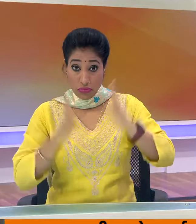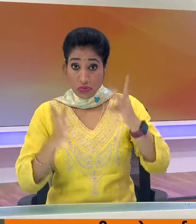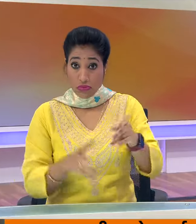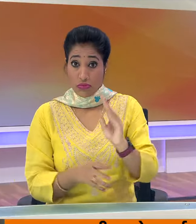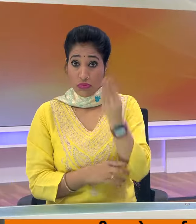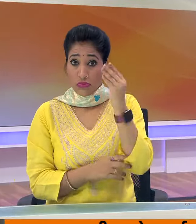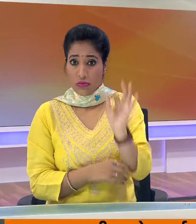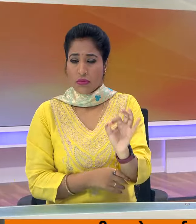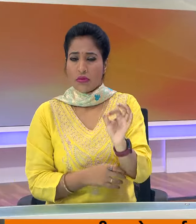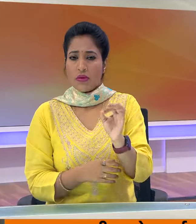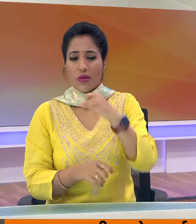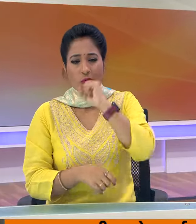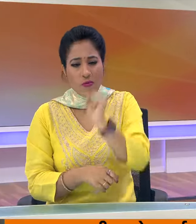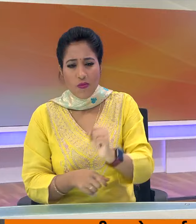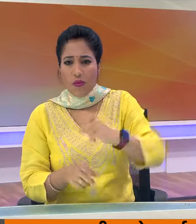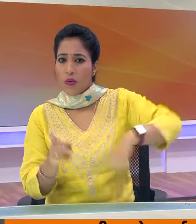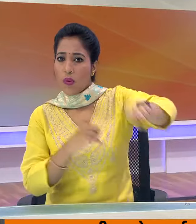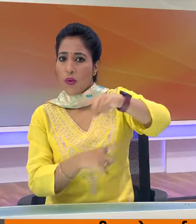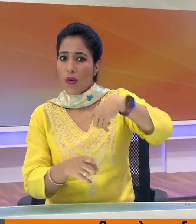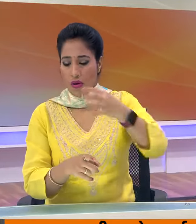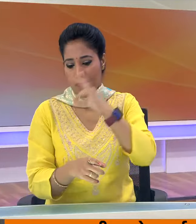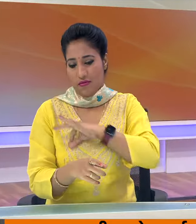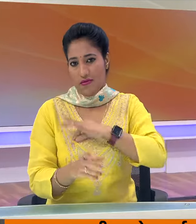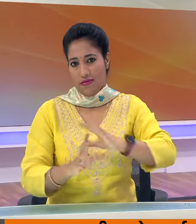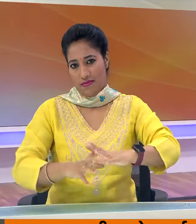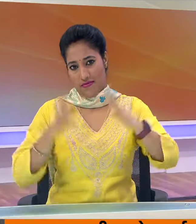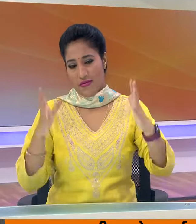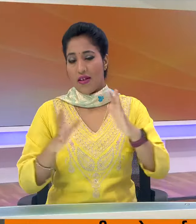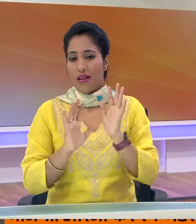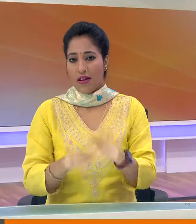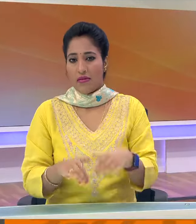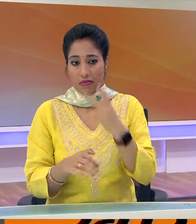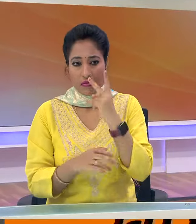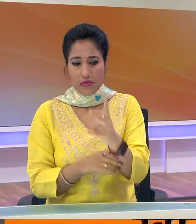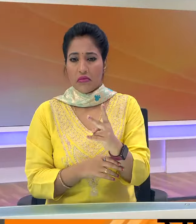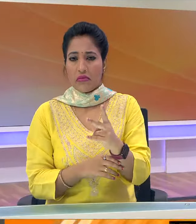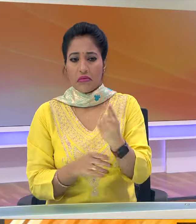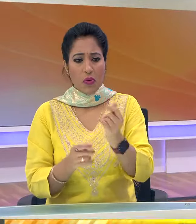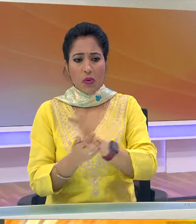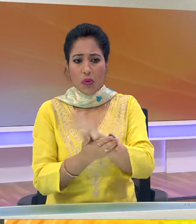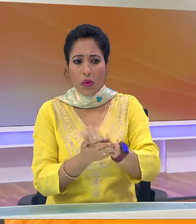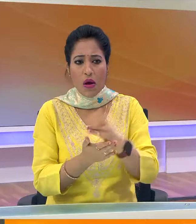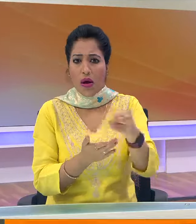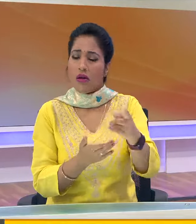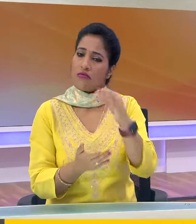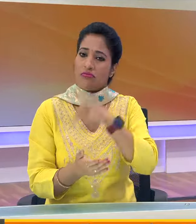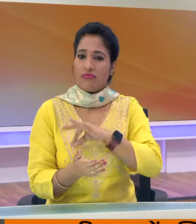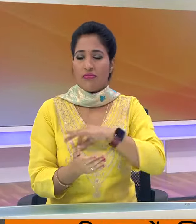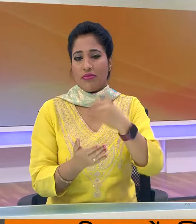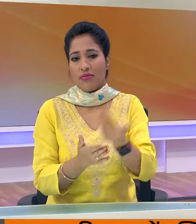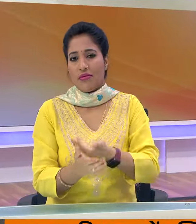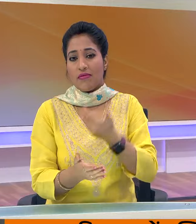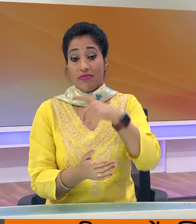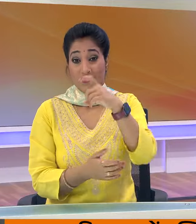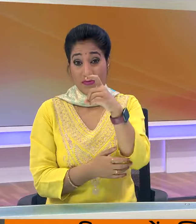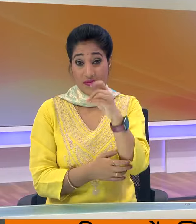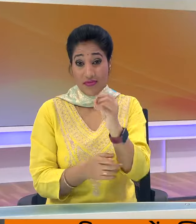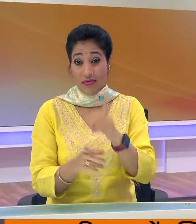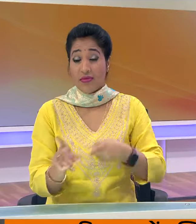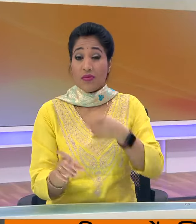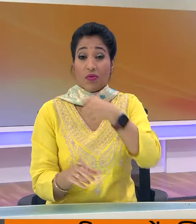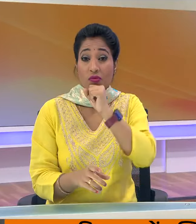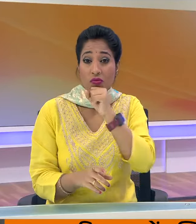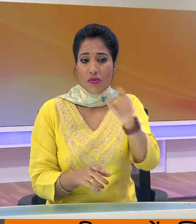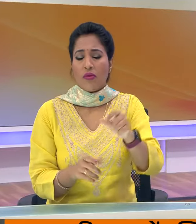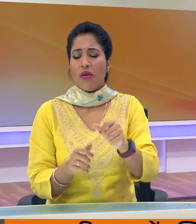लिए, सारे बुजुर्गों को, पुराने लोगों को फायदा मिलेगा इसके अंदर, जिनके पास पैसा नहीं है वो इलाज करा सकेंगे। जो 70 साल के बुजुर्ग थे उनके पास इनकम